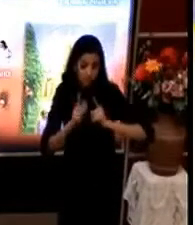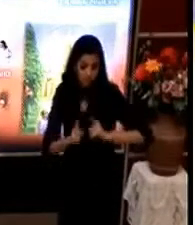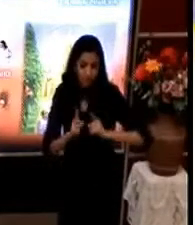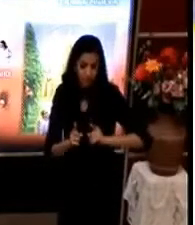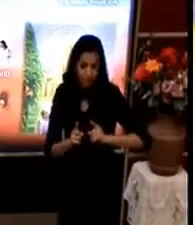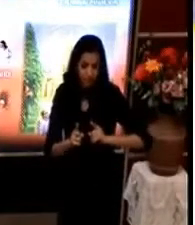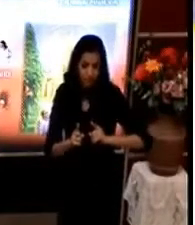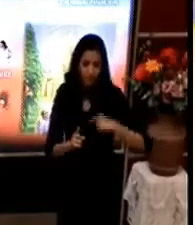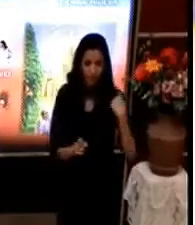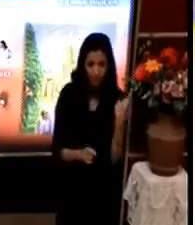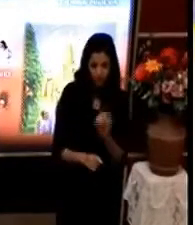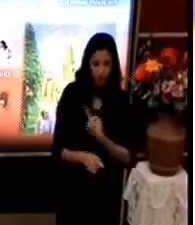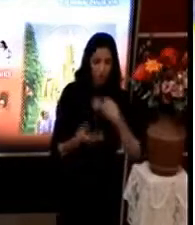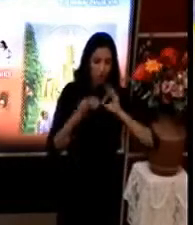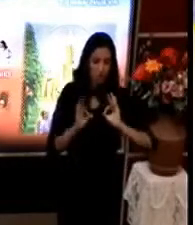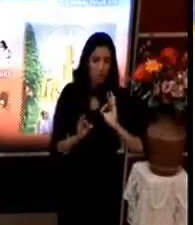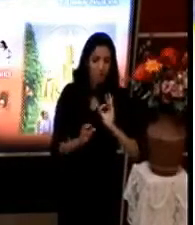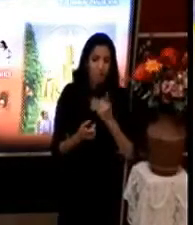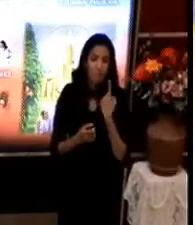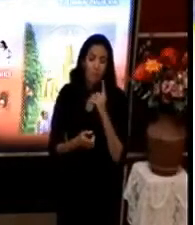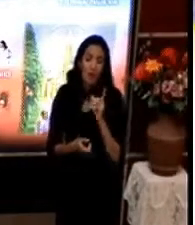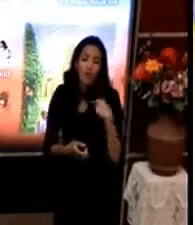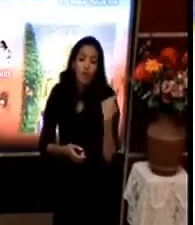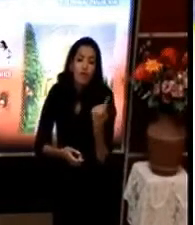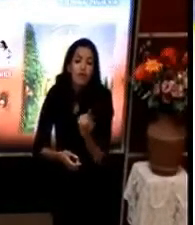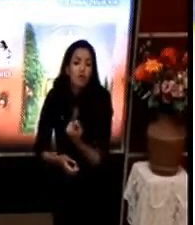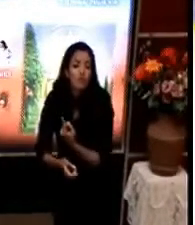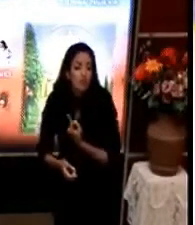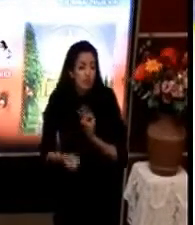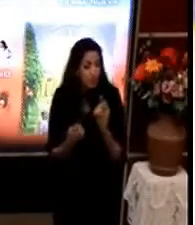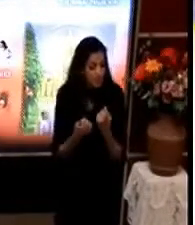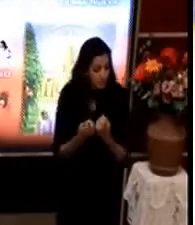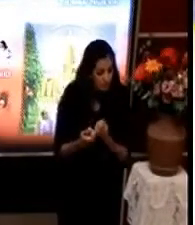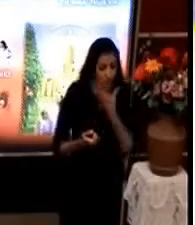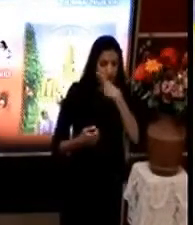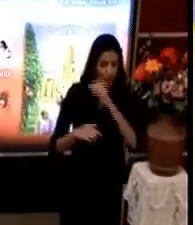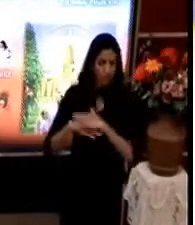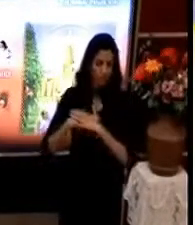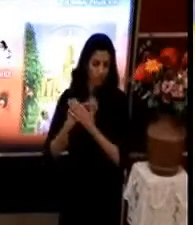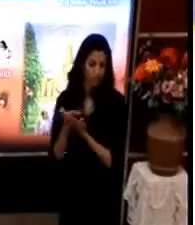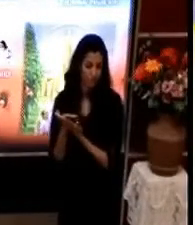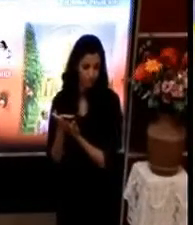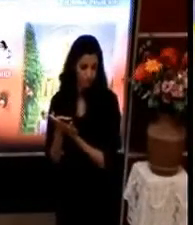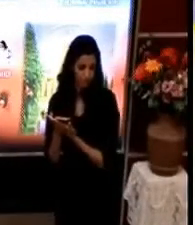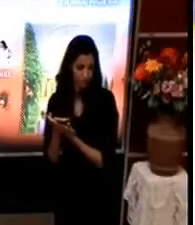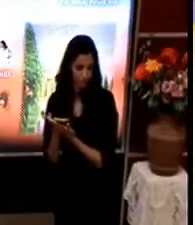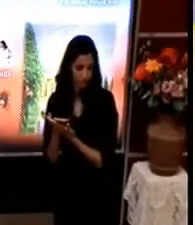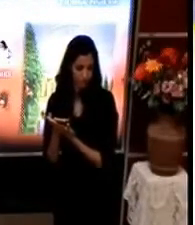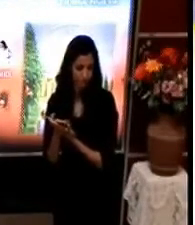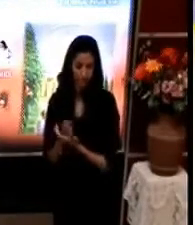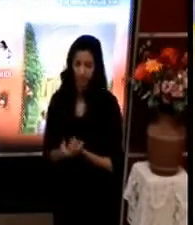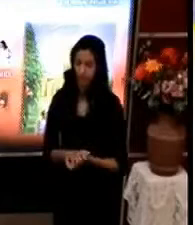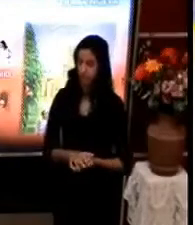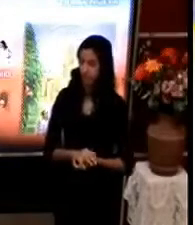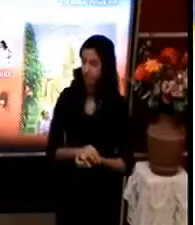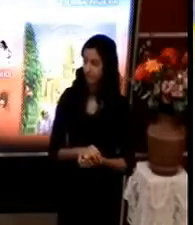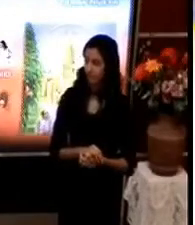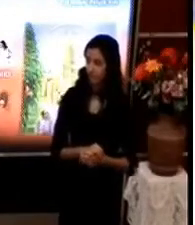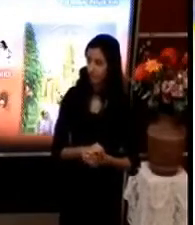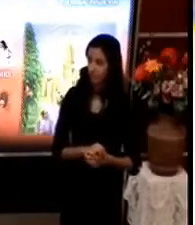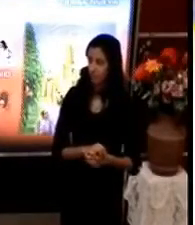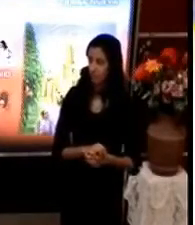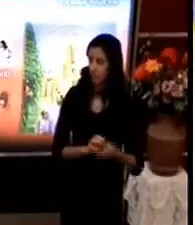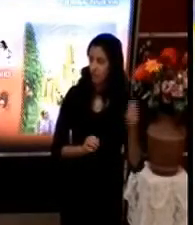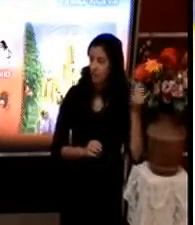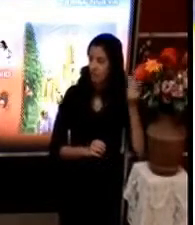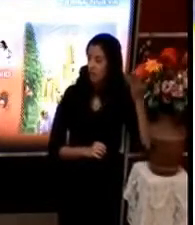Todopoderoso. De manera que debe haber alegría en nuestro ser. Si, les decía el sábado